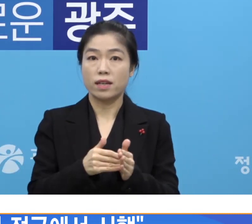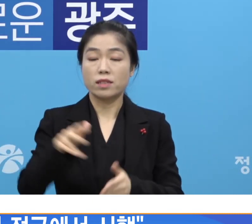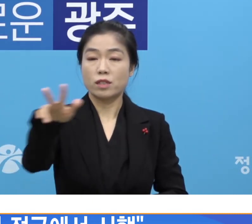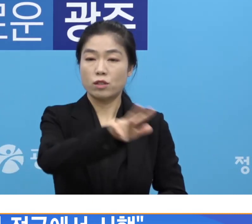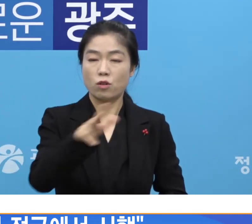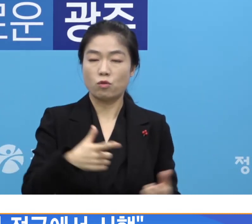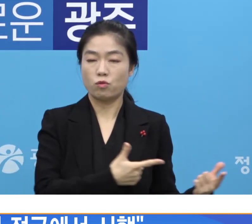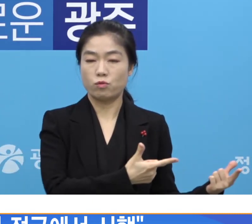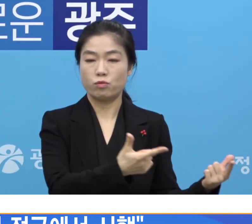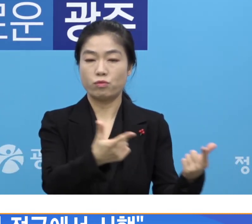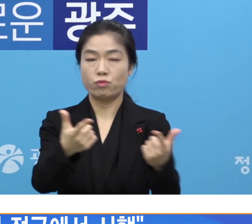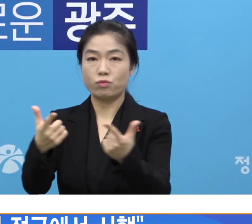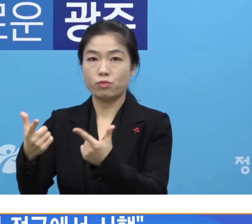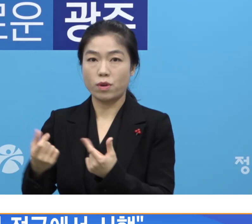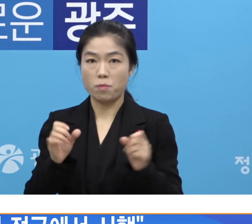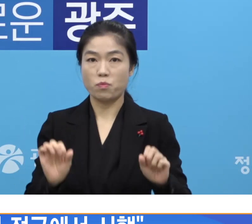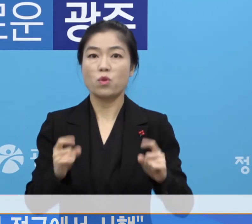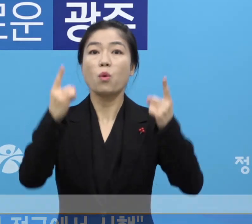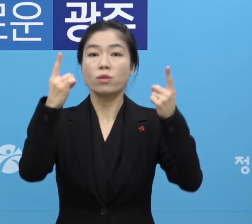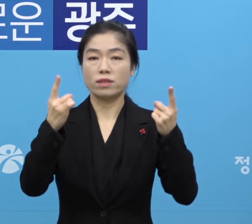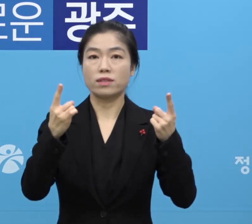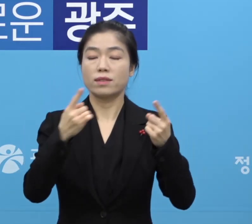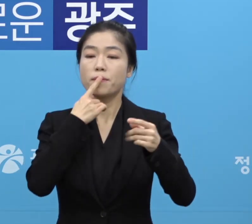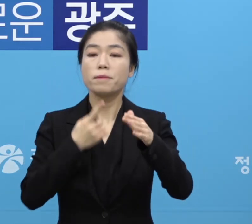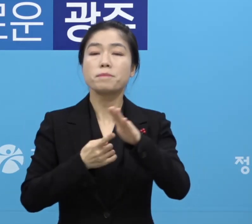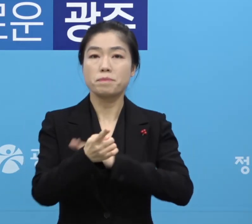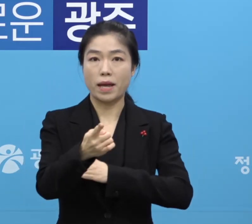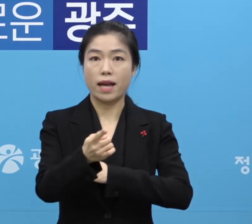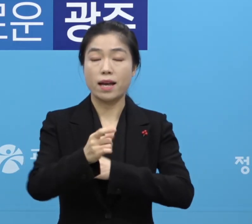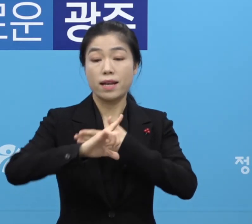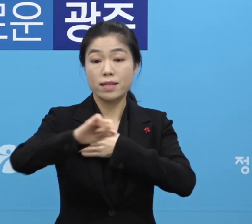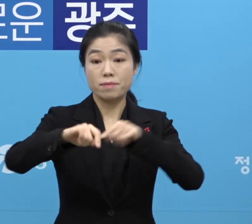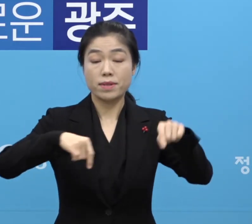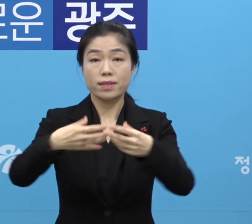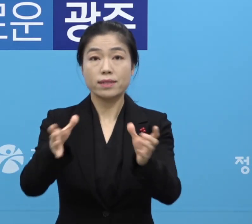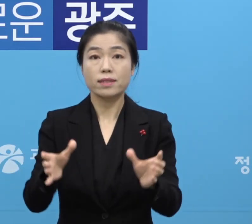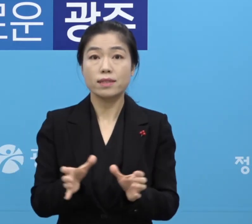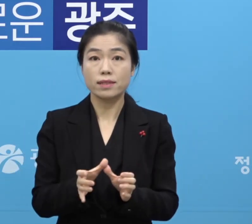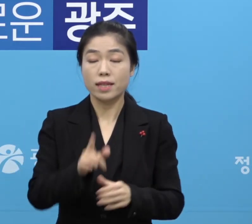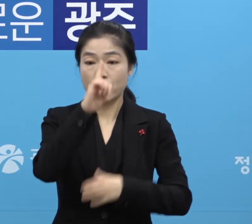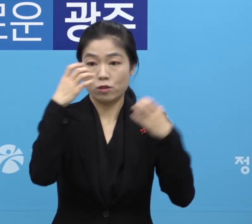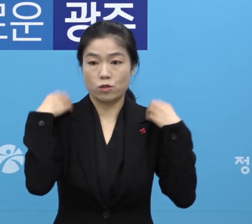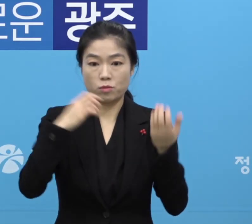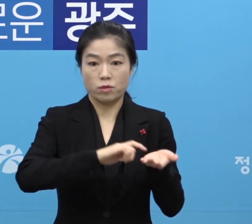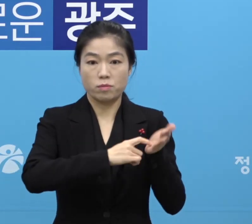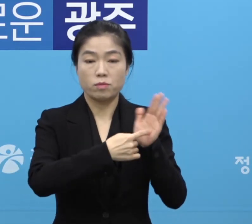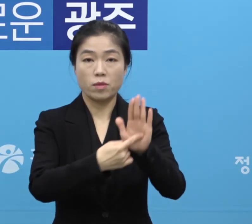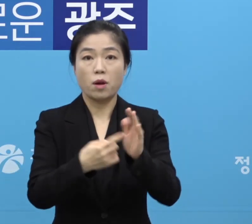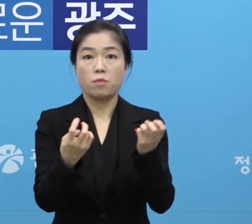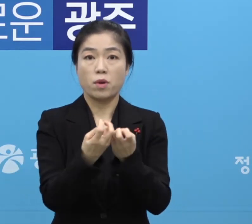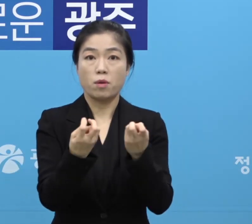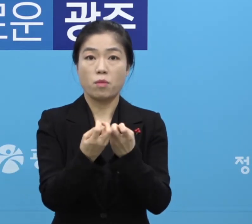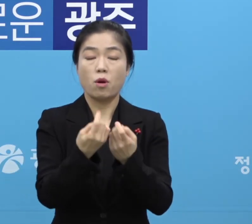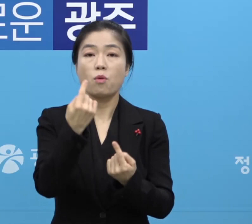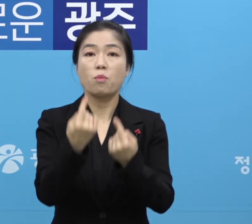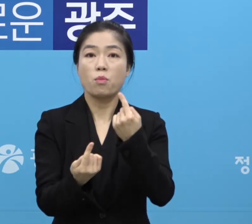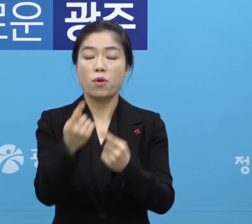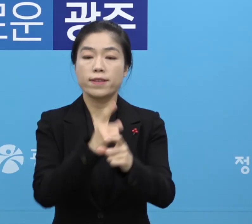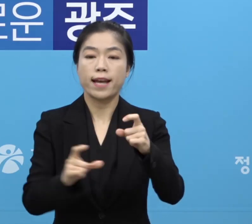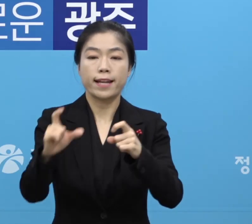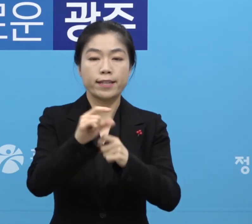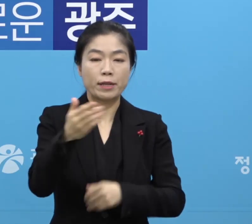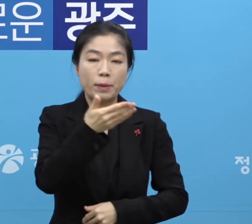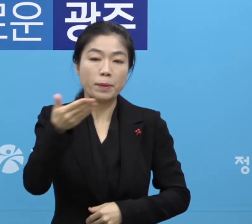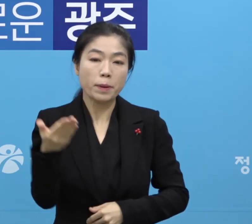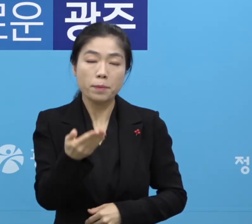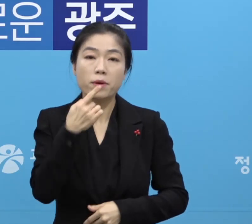전국 모든 지역에 동시 적용되고 각 지방자치단체는 정부 발표 대책보다 완화된